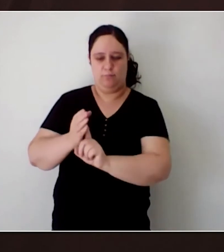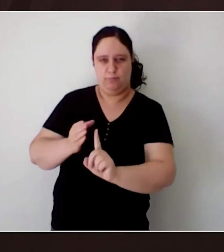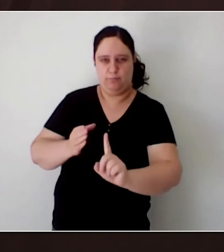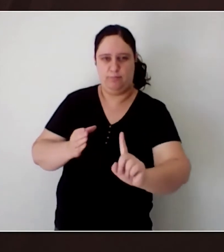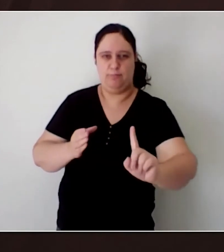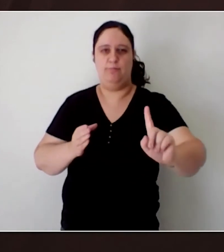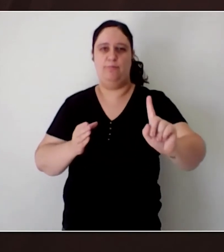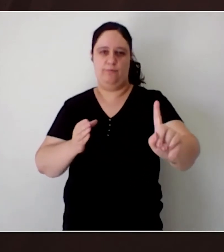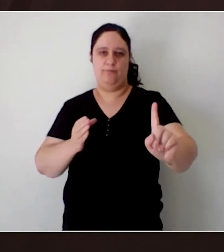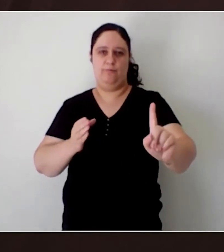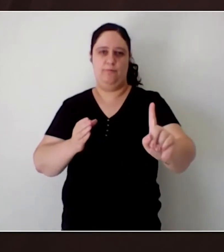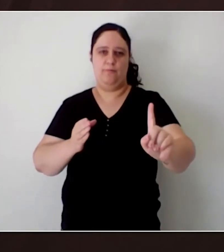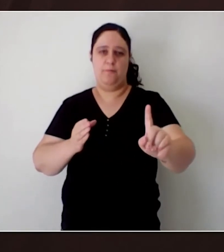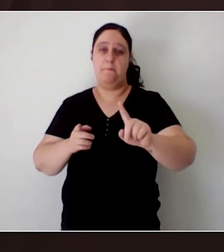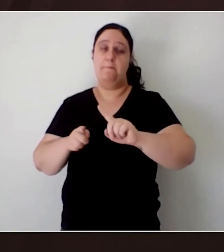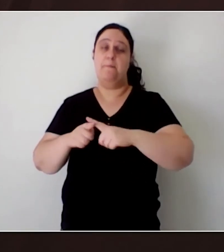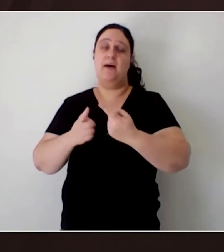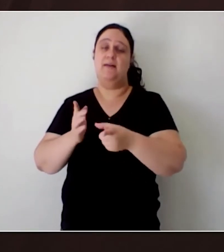Ó Senhor Jesus.